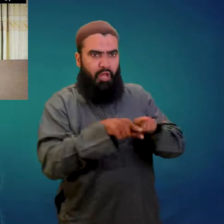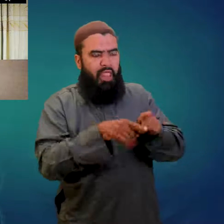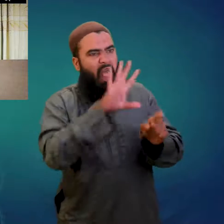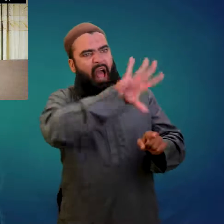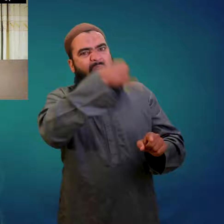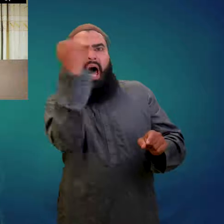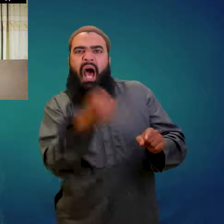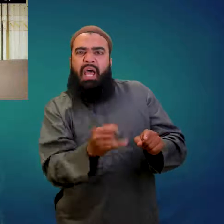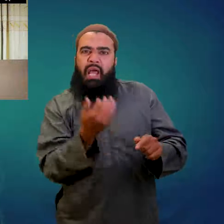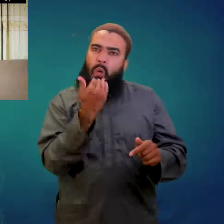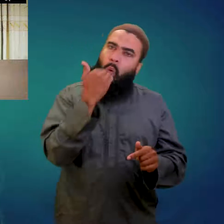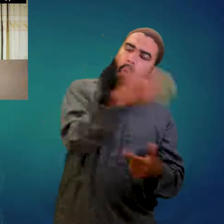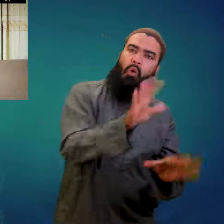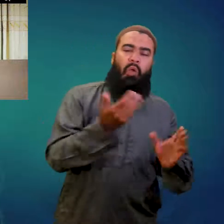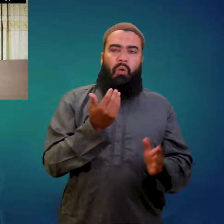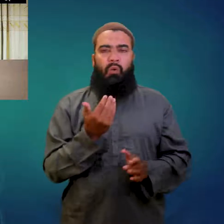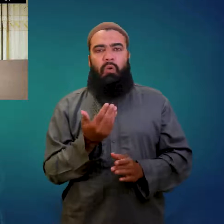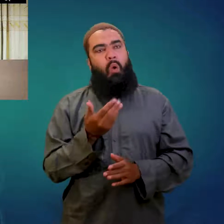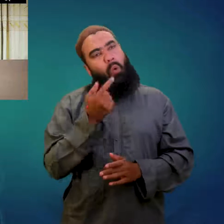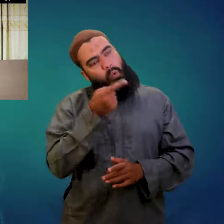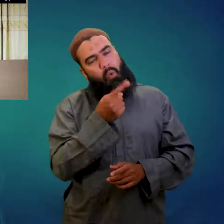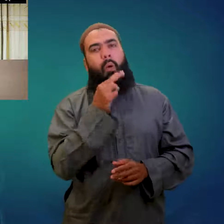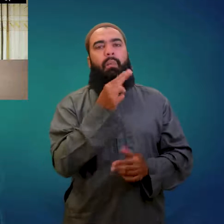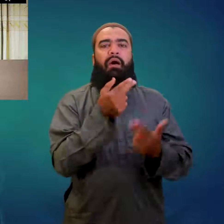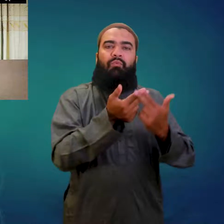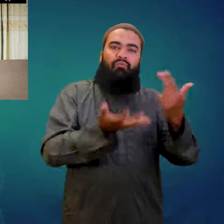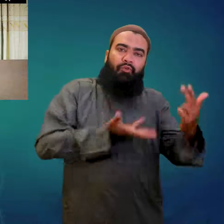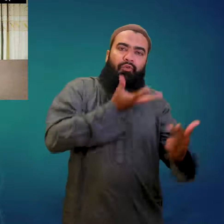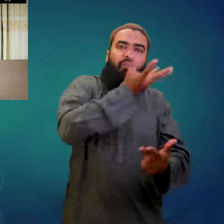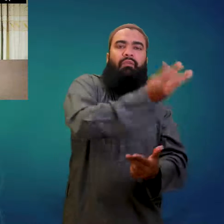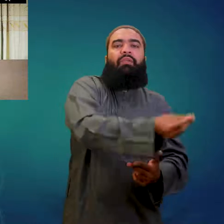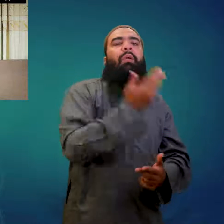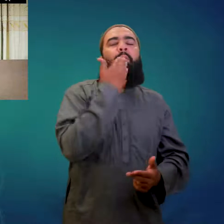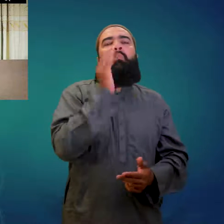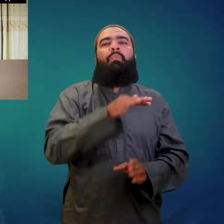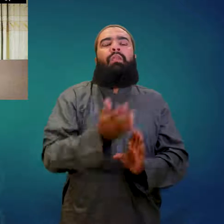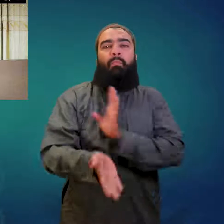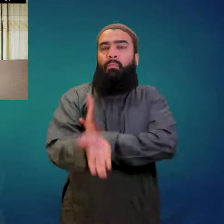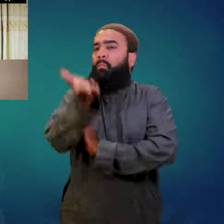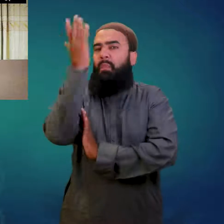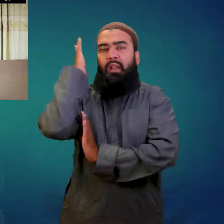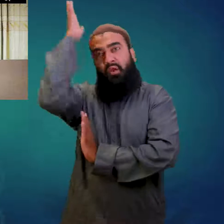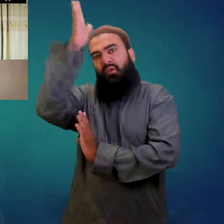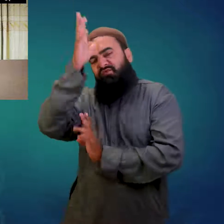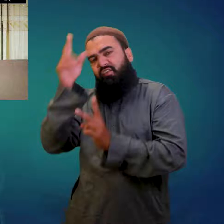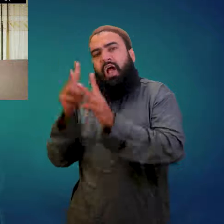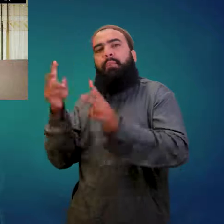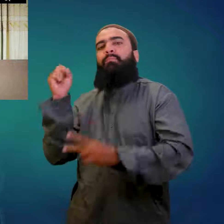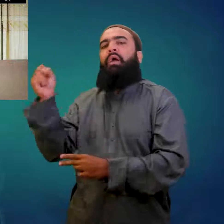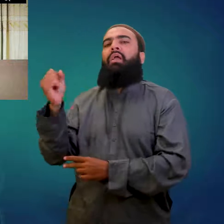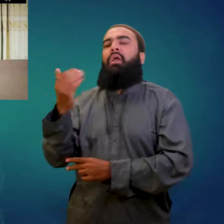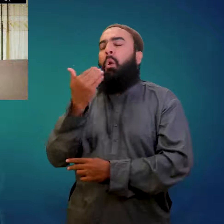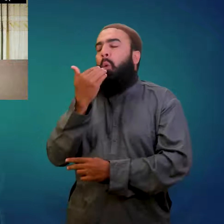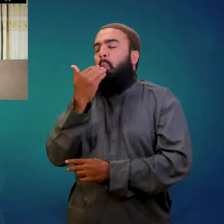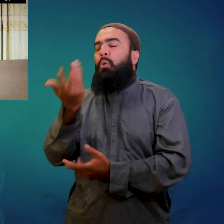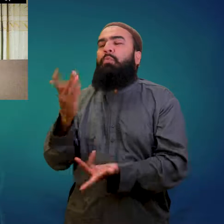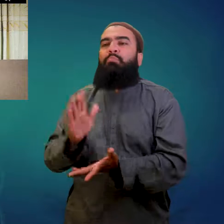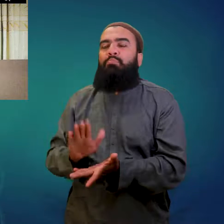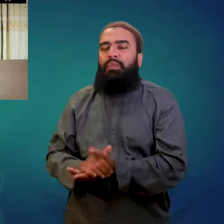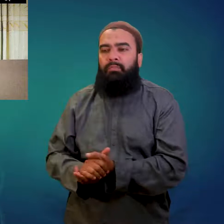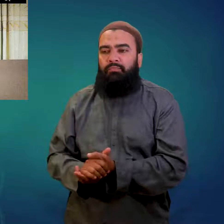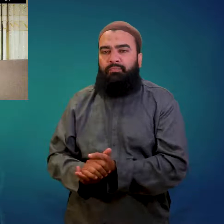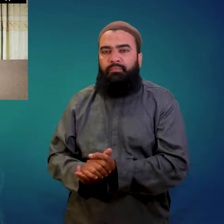ہے۔ زمانہ جاہلیت میں اسلام کے ظہور سے پہلے یہ رسم اور یہ طریقہ رائج